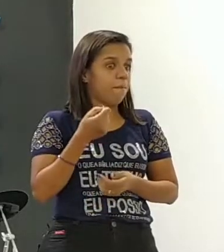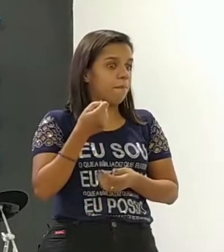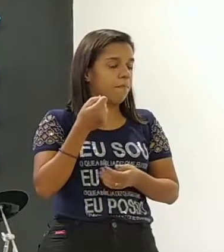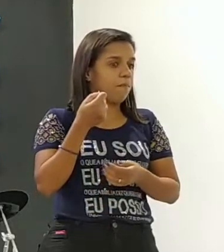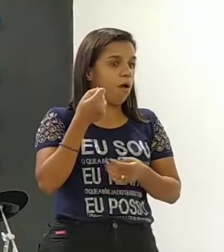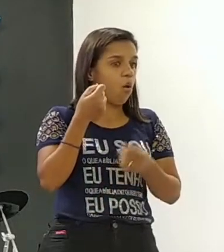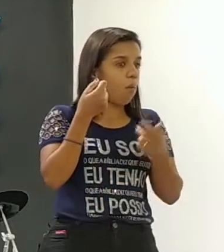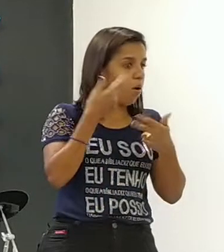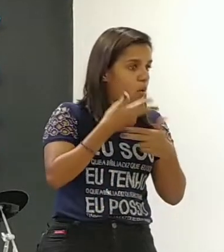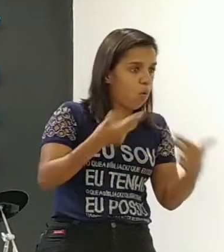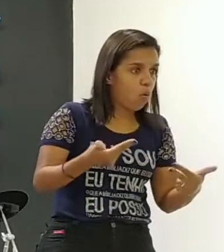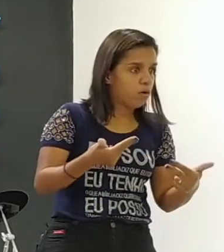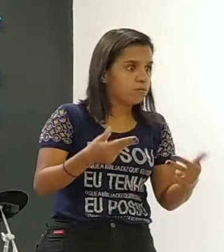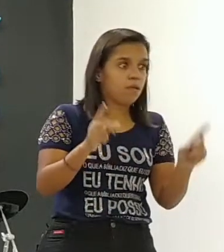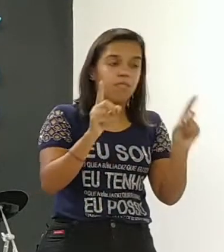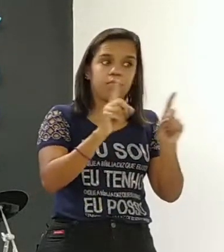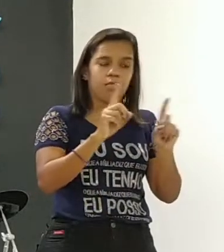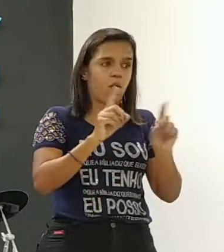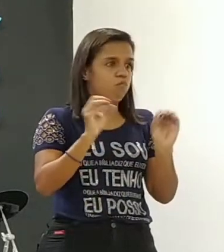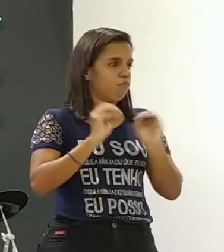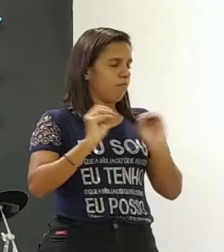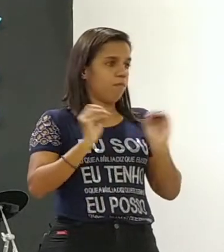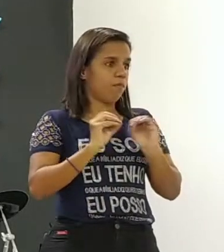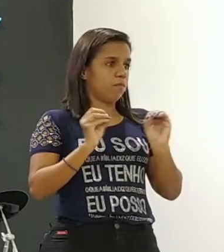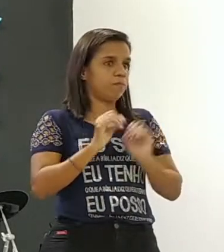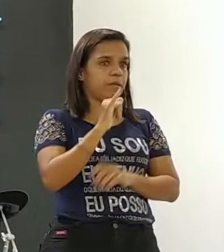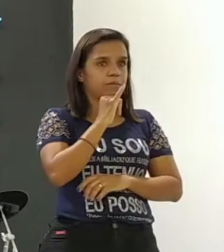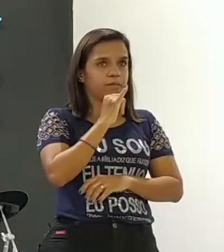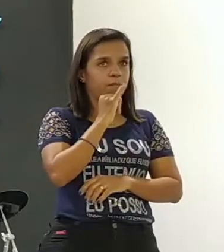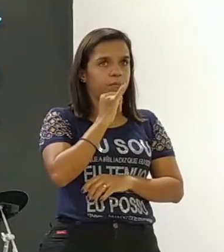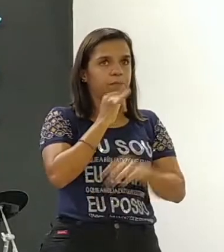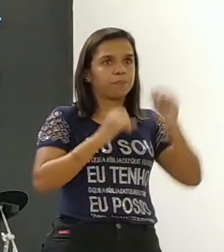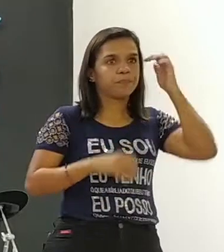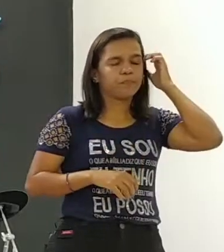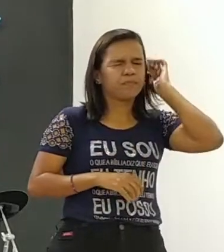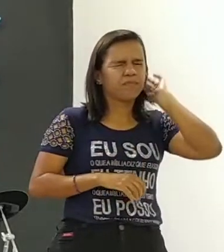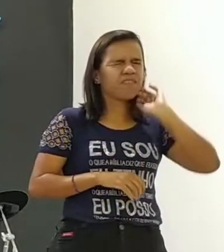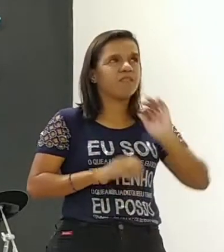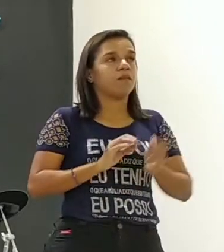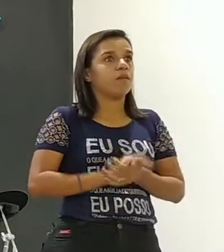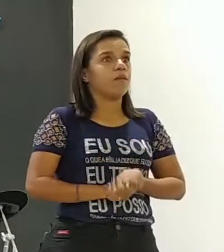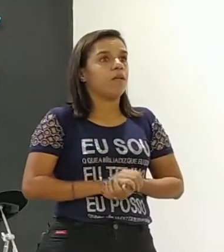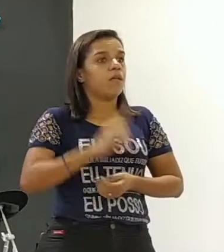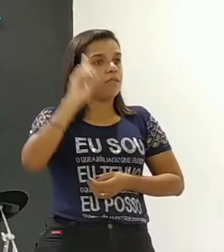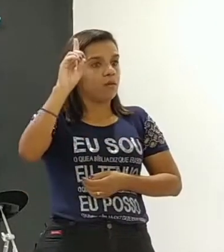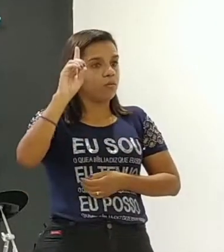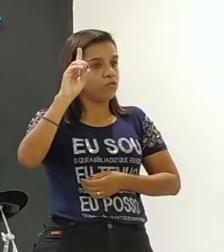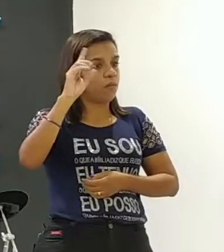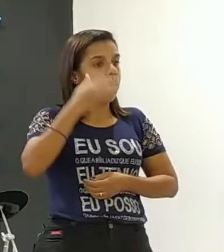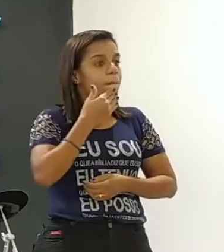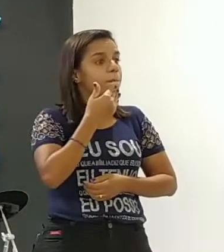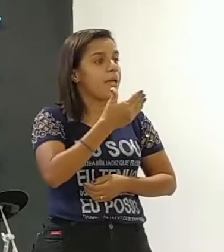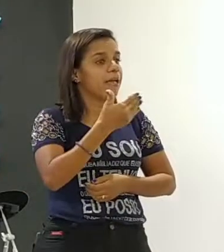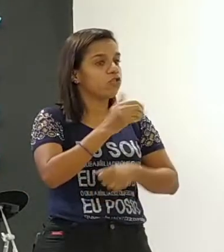A absolutamente ninguém. Exemplo: Deus pega, pede a Abraão seu